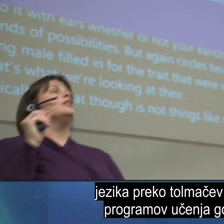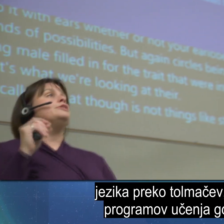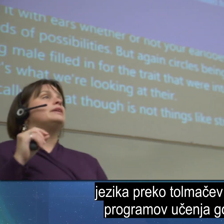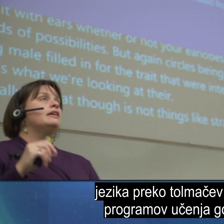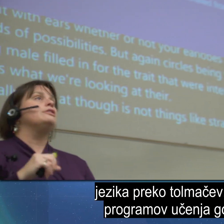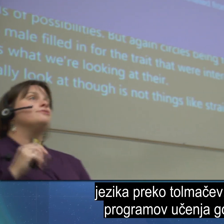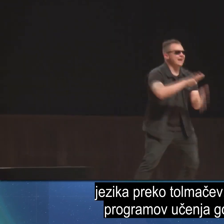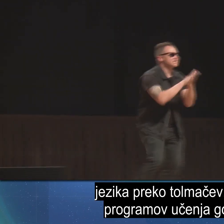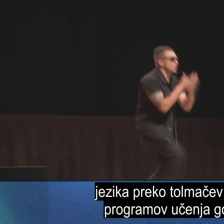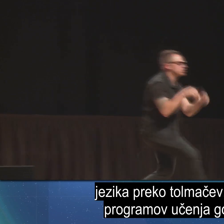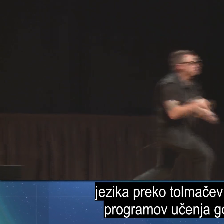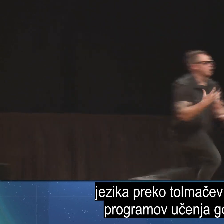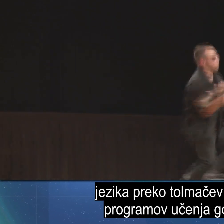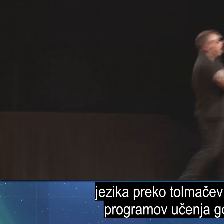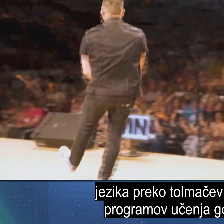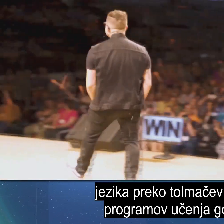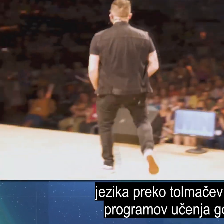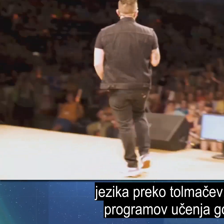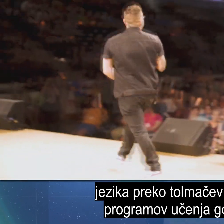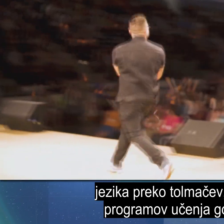učenja govora na daljavo.